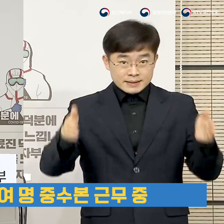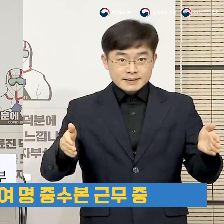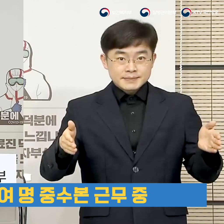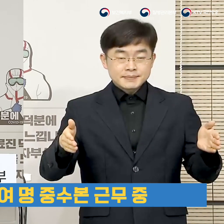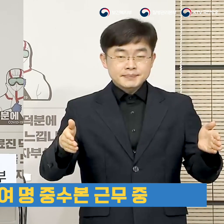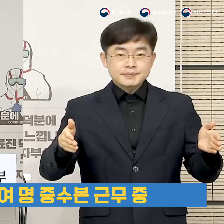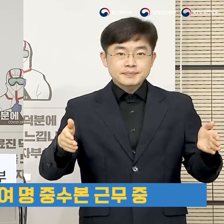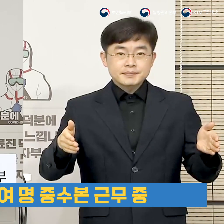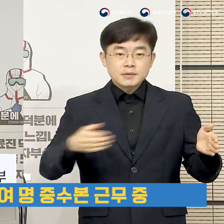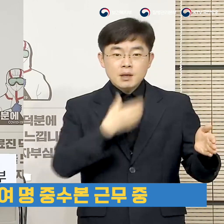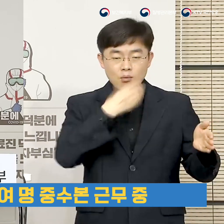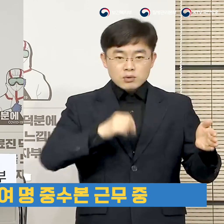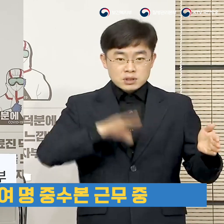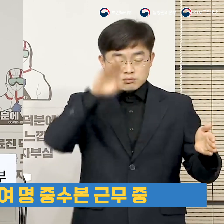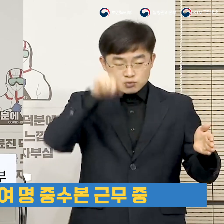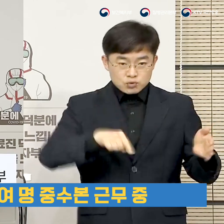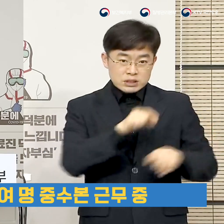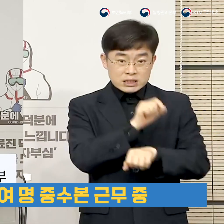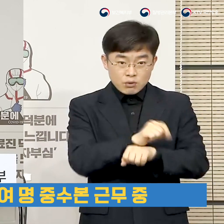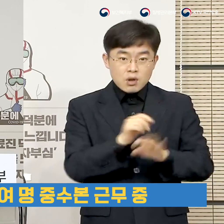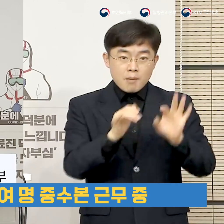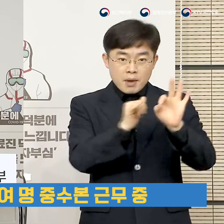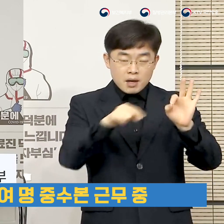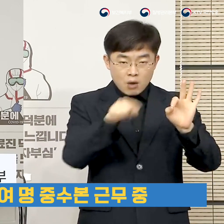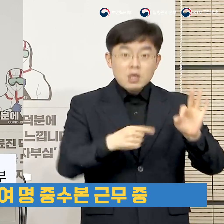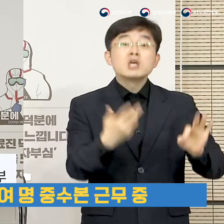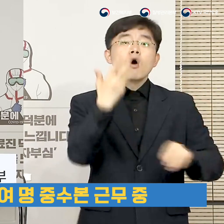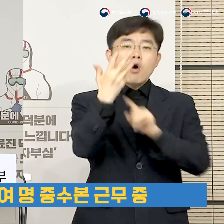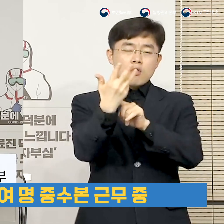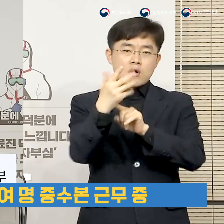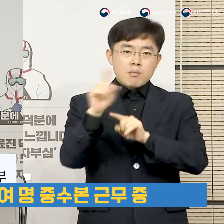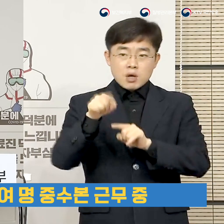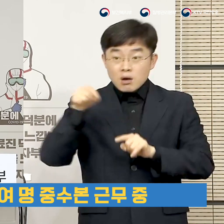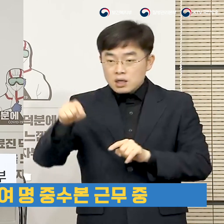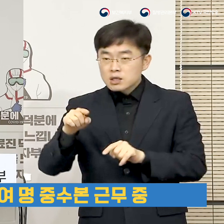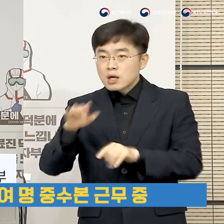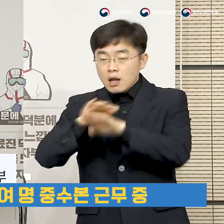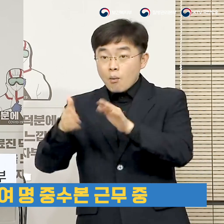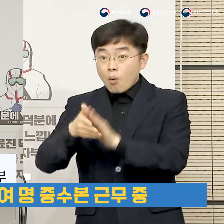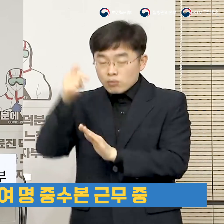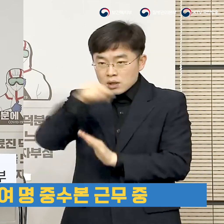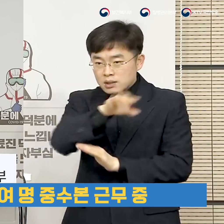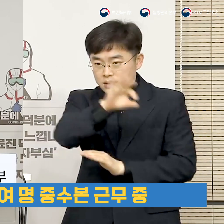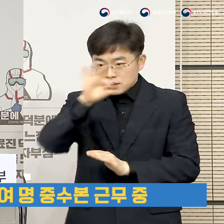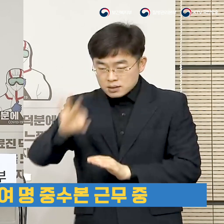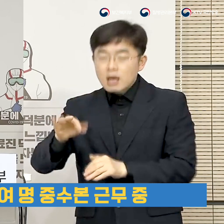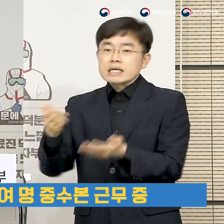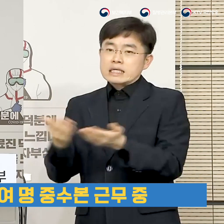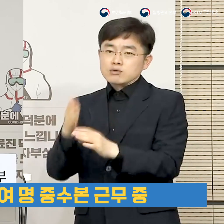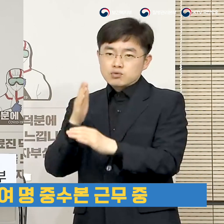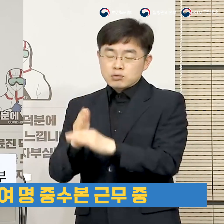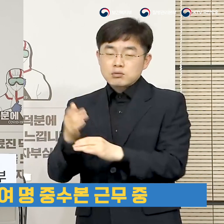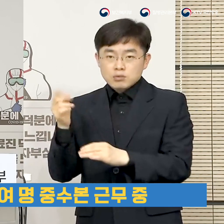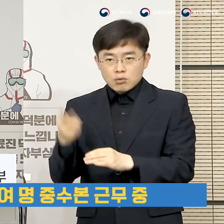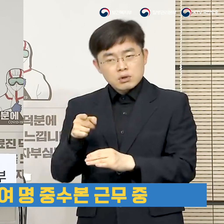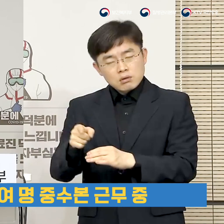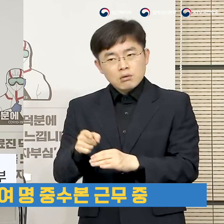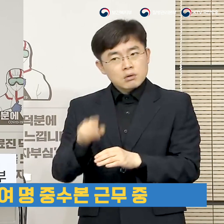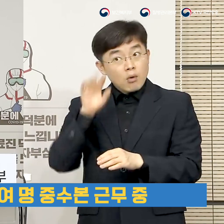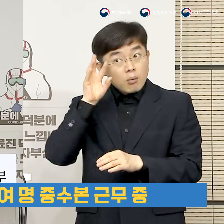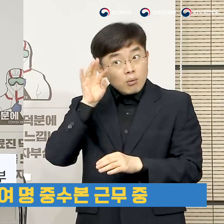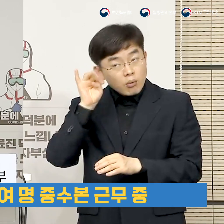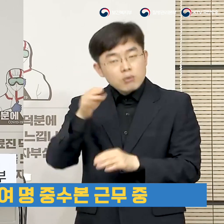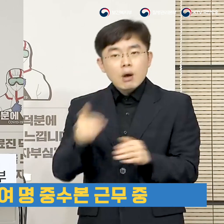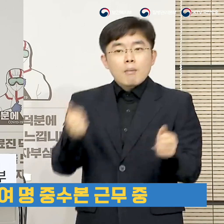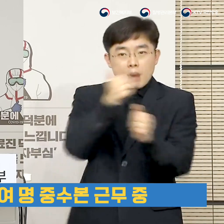약 보건복지부 직원 10명 가운데 8명은 중수본에서 근무를 하고 있거나 중수본에 근무했다가 이제 일정 기간이